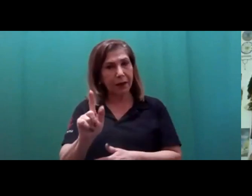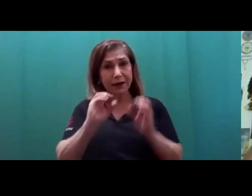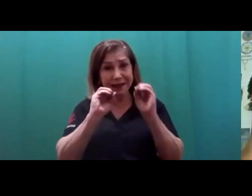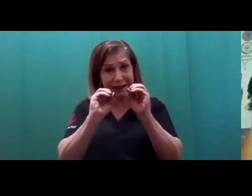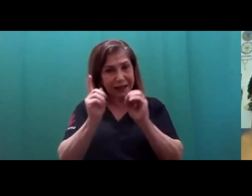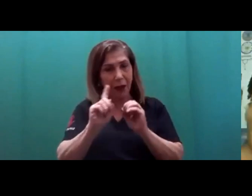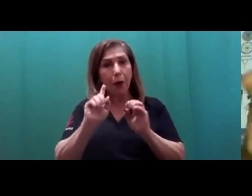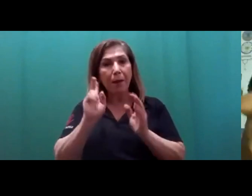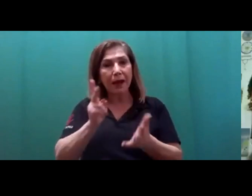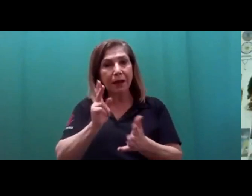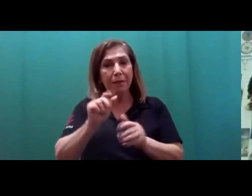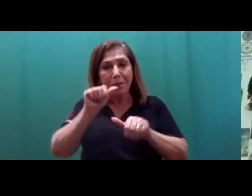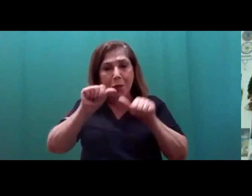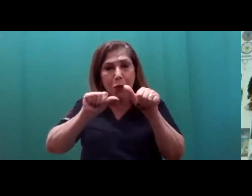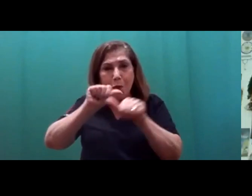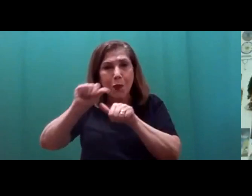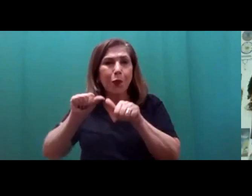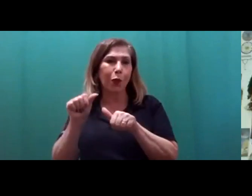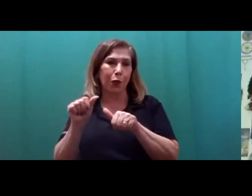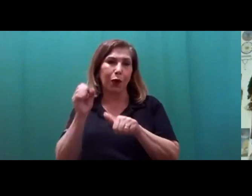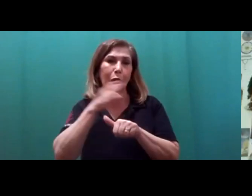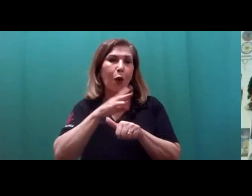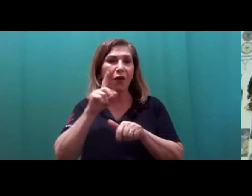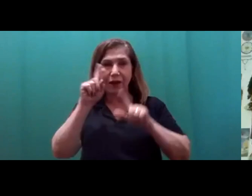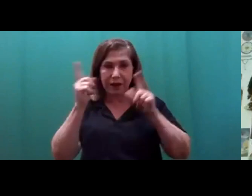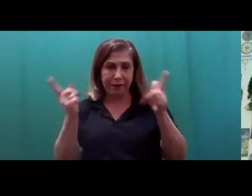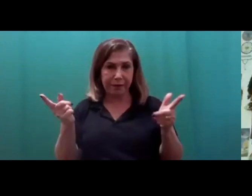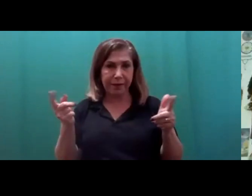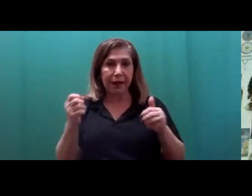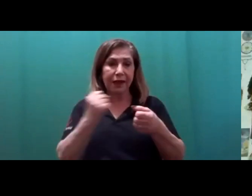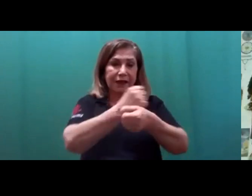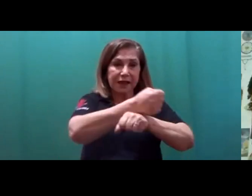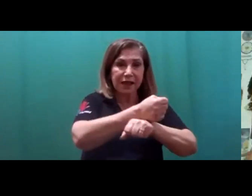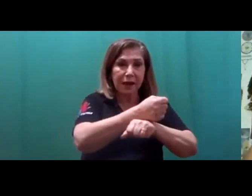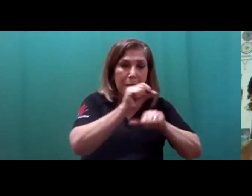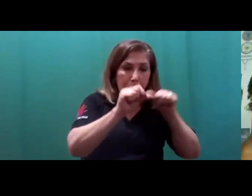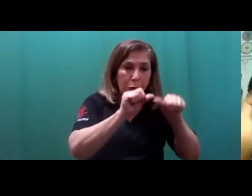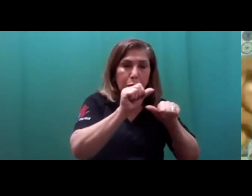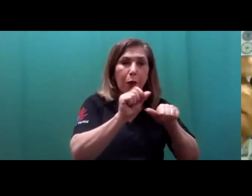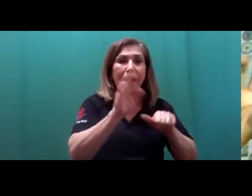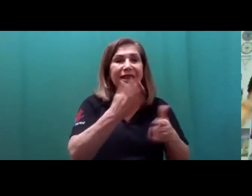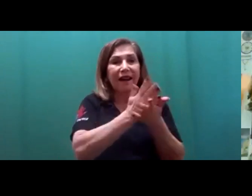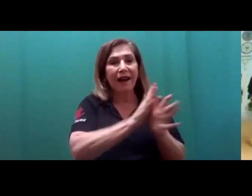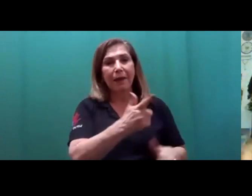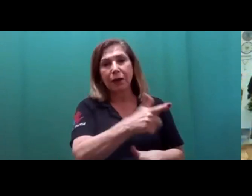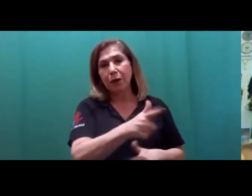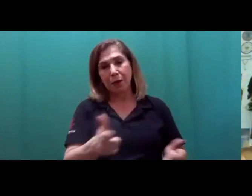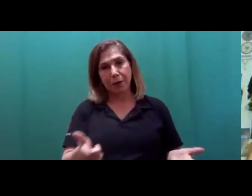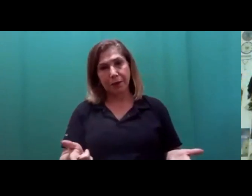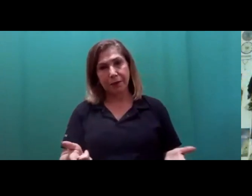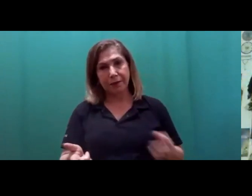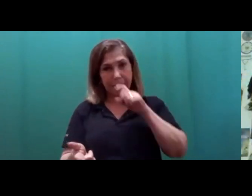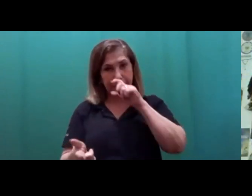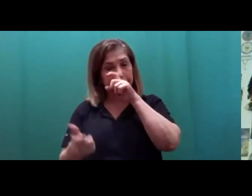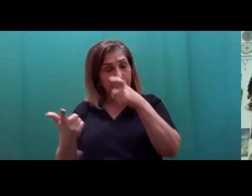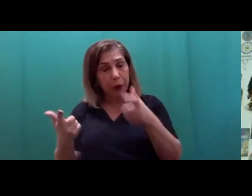Infelizmente, ela moderniza. Tanto o racismo como a escravidão, ela começa a se modernizar ao longo do espaço.